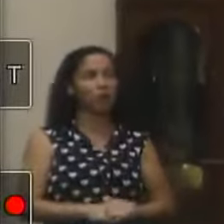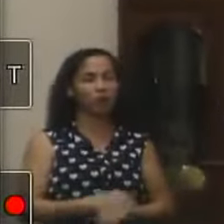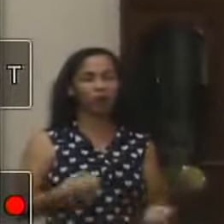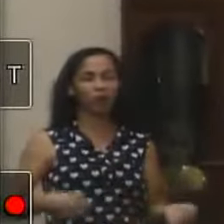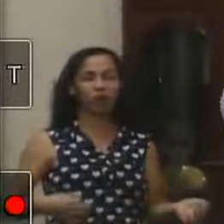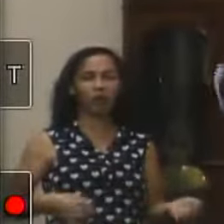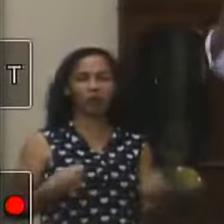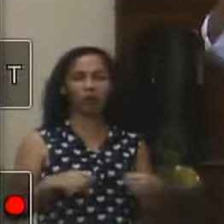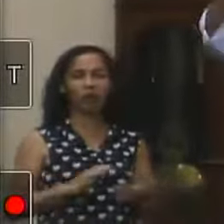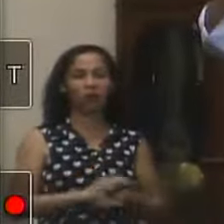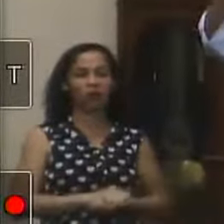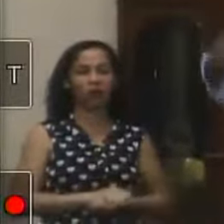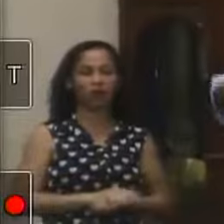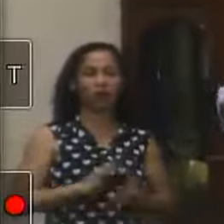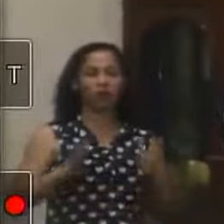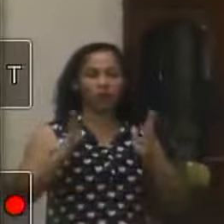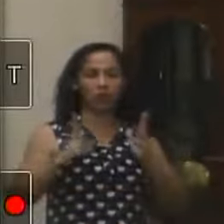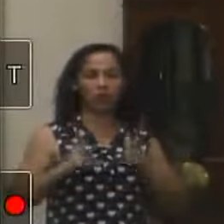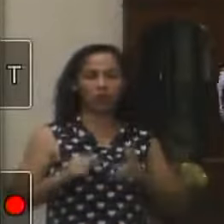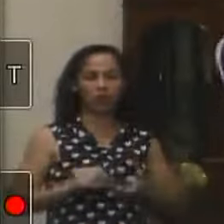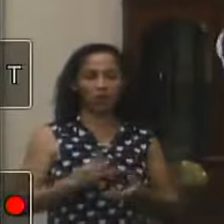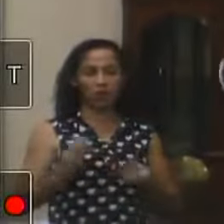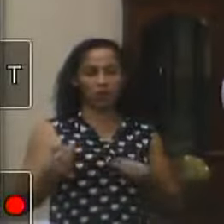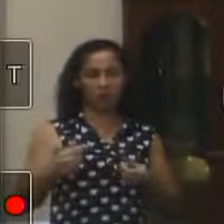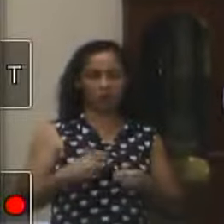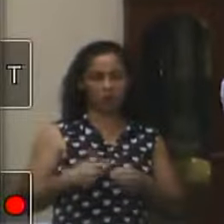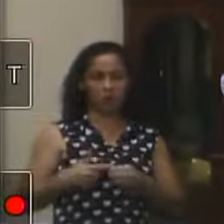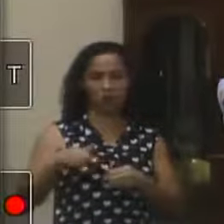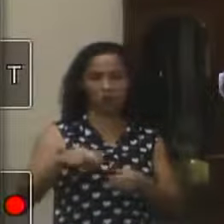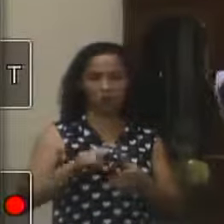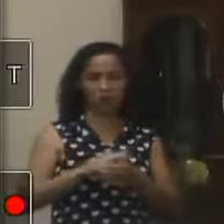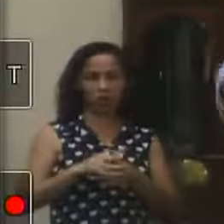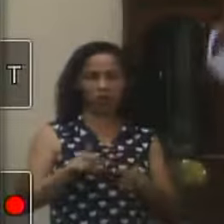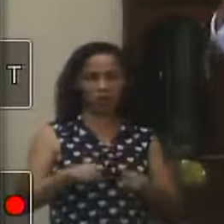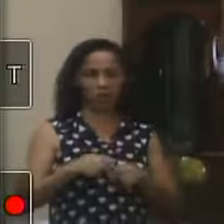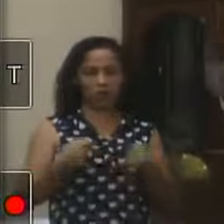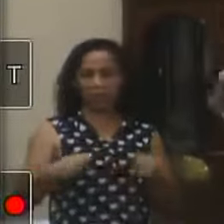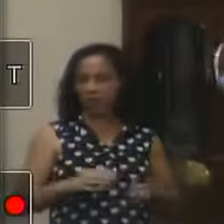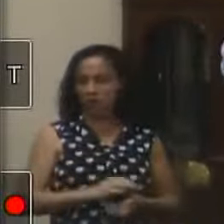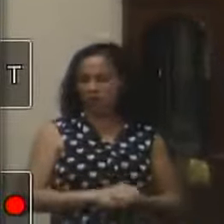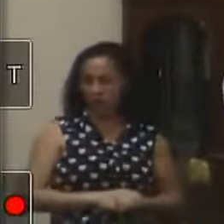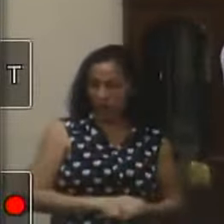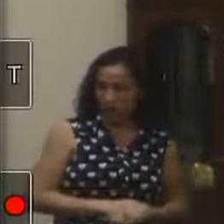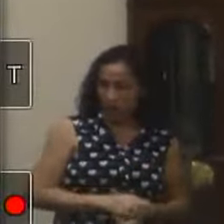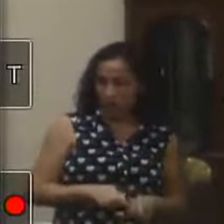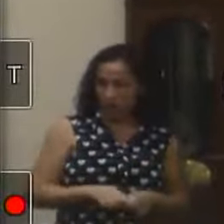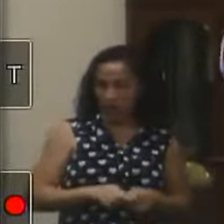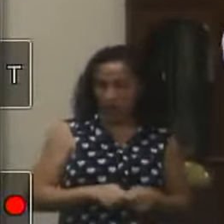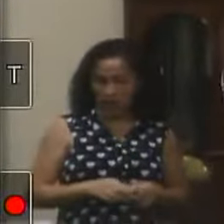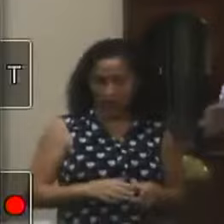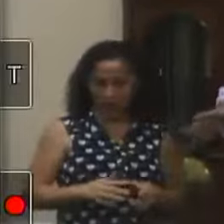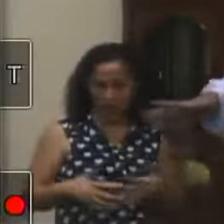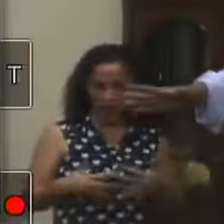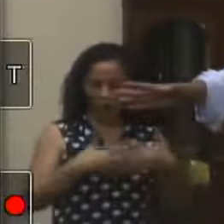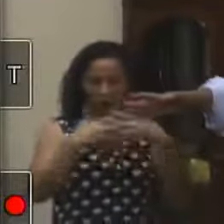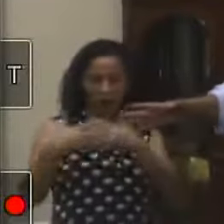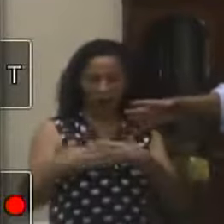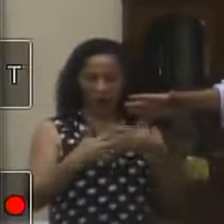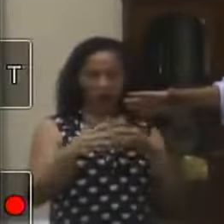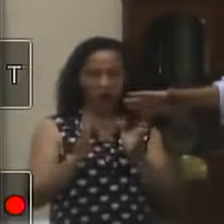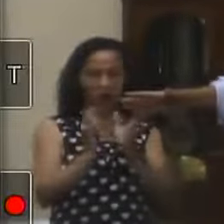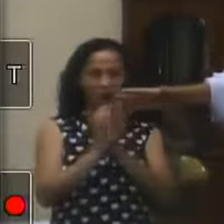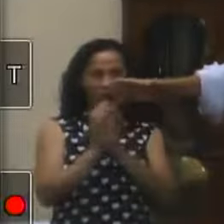mutirão, creio que muitos bairros de Valença precisam desses mutirões, caminhões, equipe, roçadeira, máquina, ou